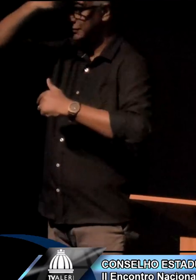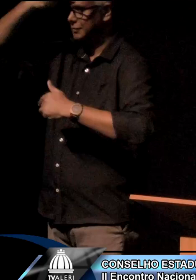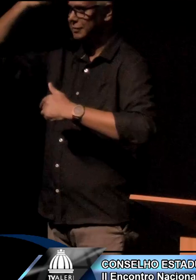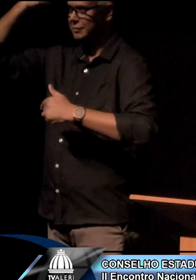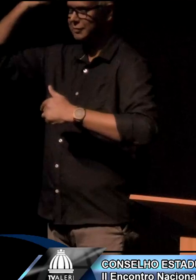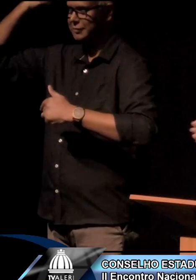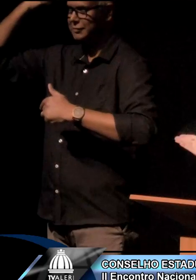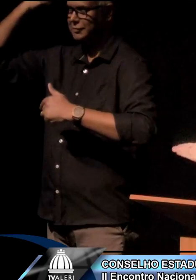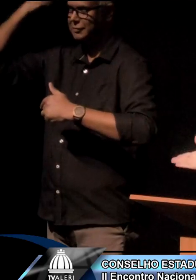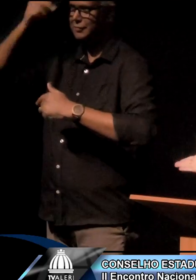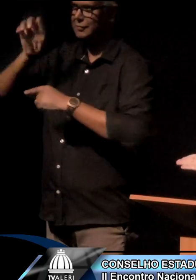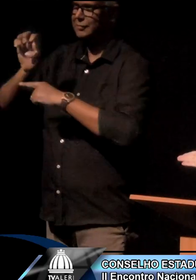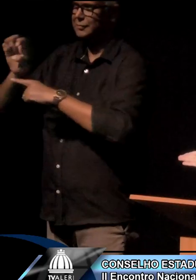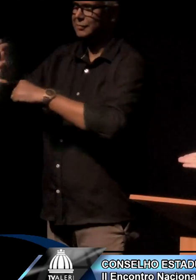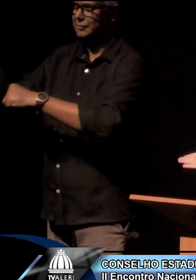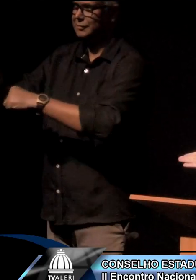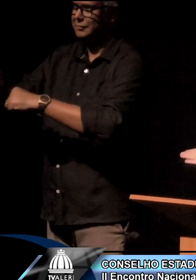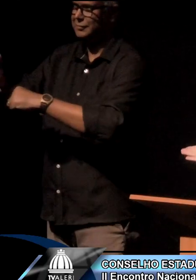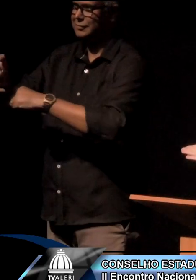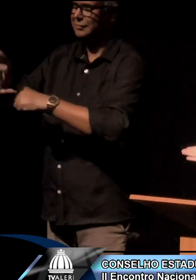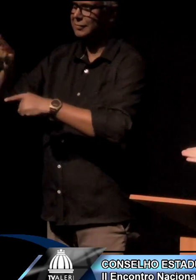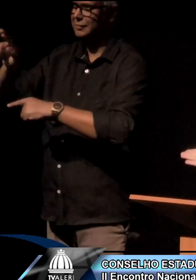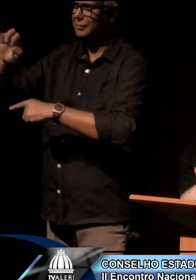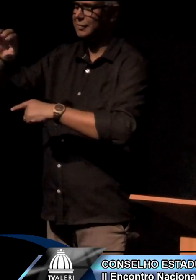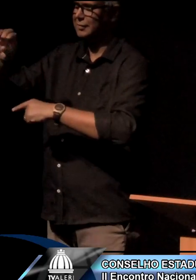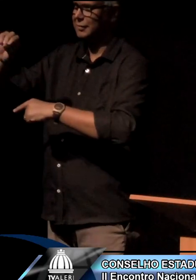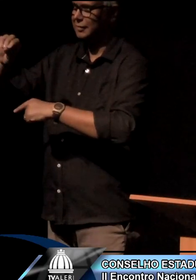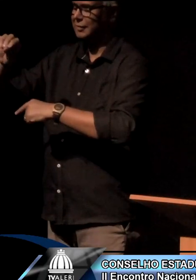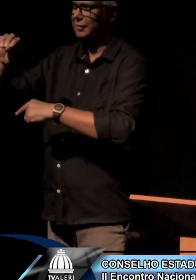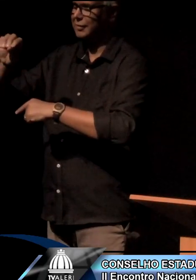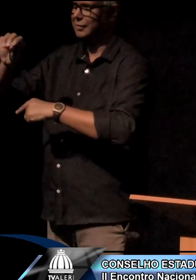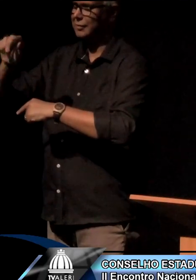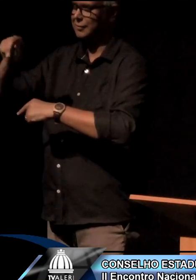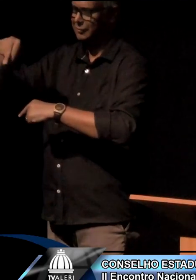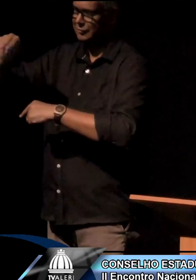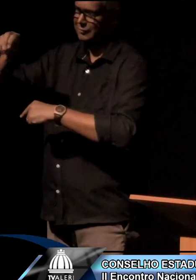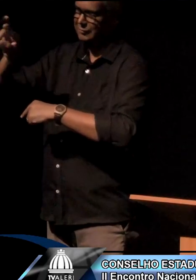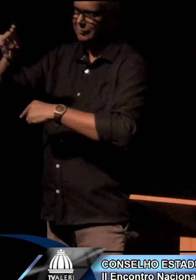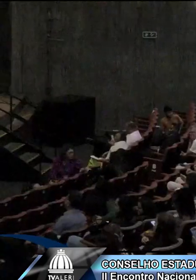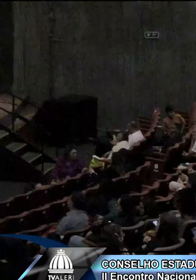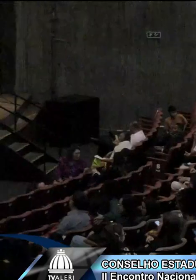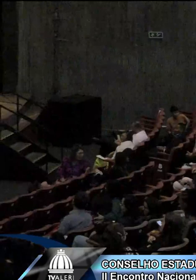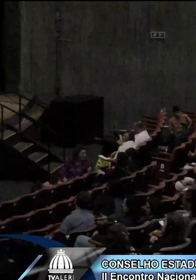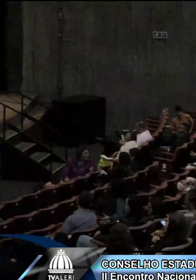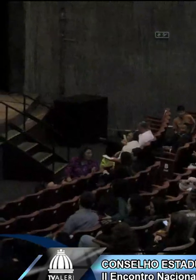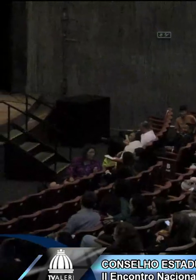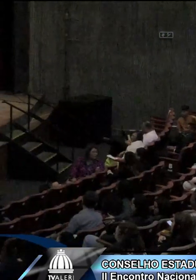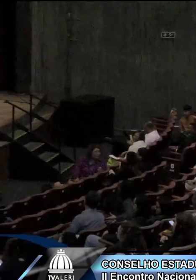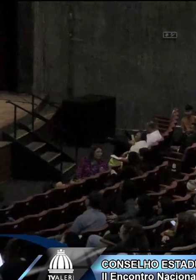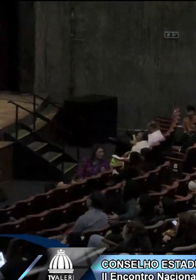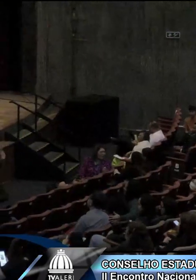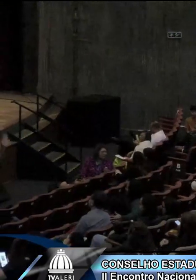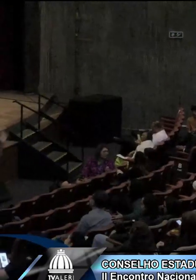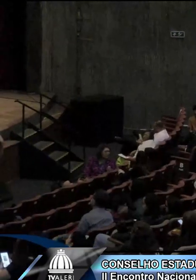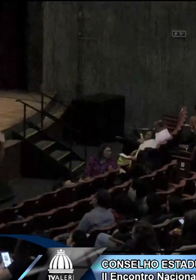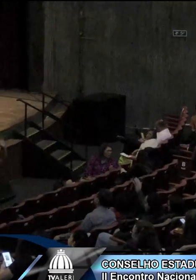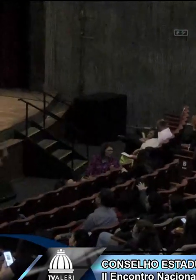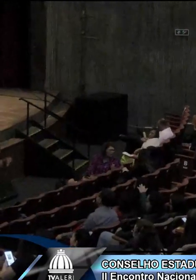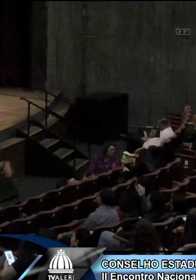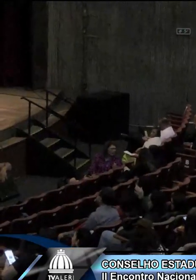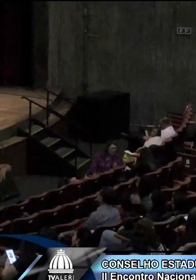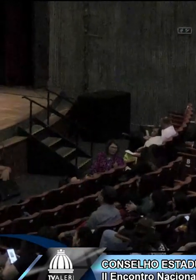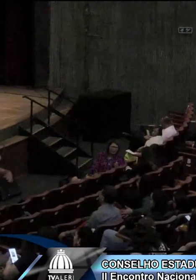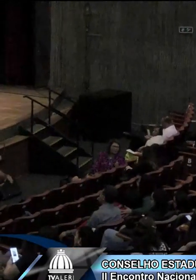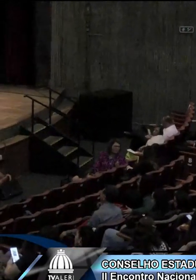e pulei a minha terra Natal Rio Grande do Norte aí pulei a Paraíba Cadê